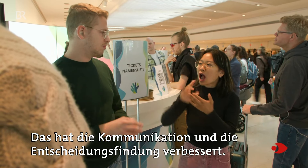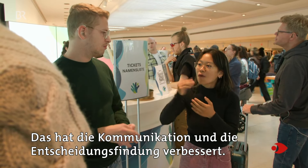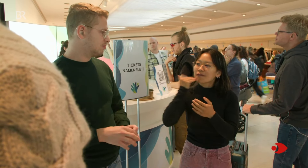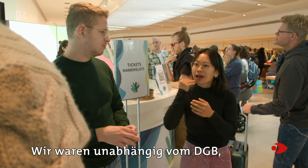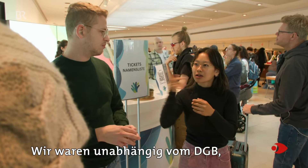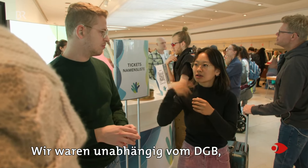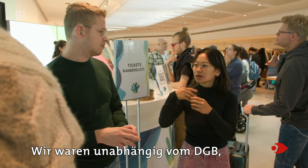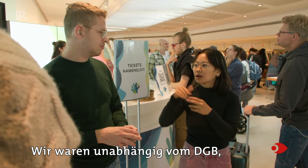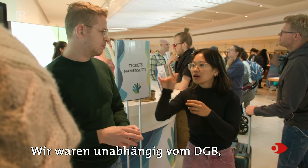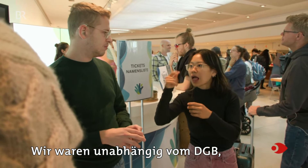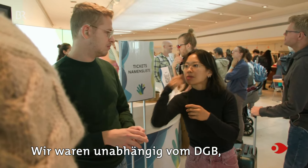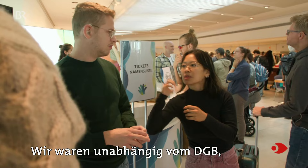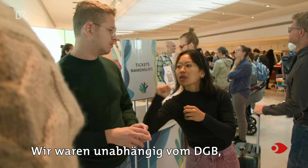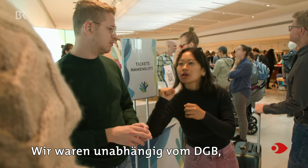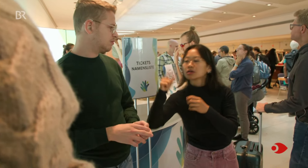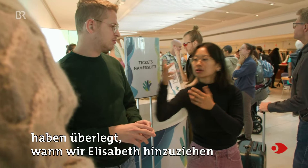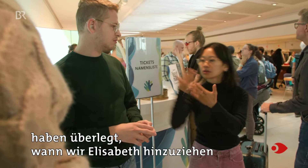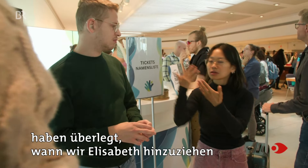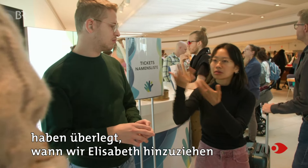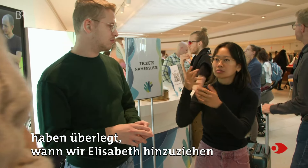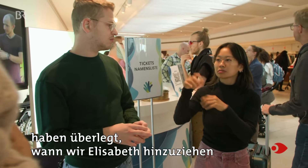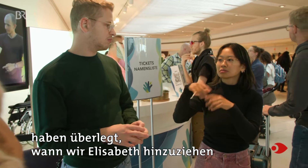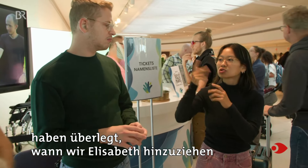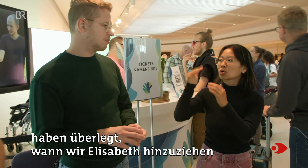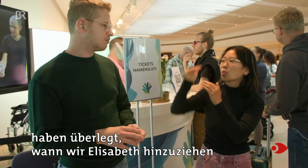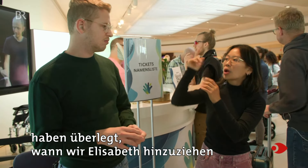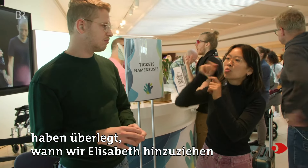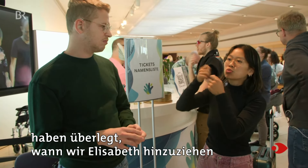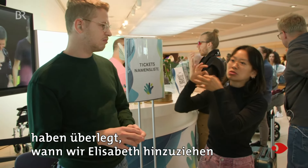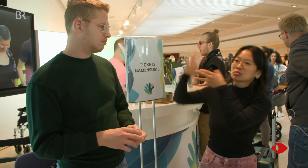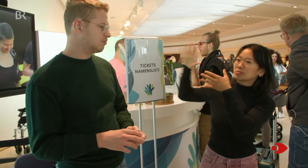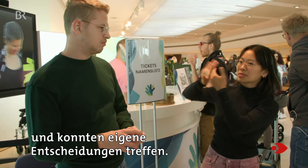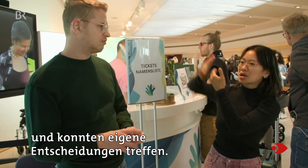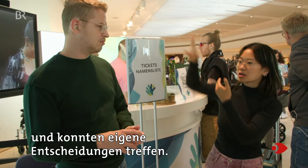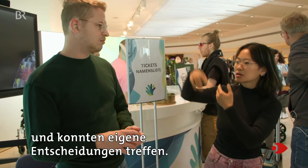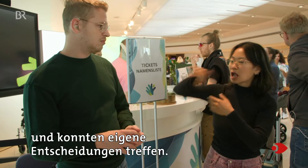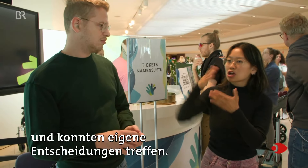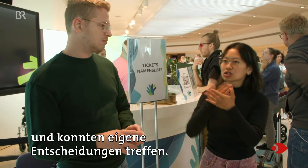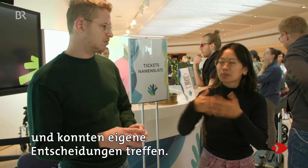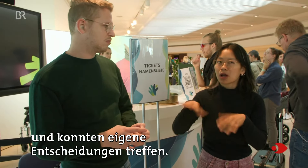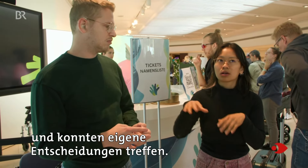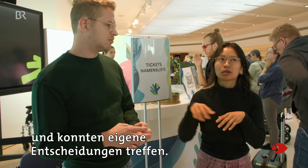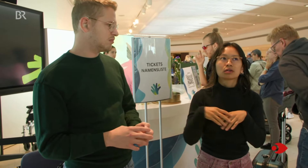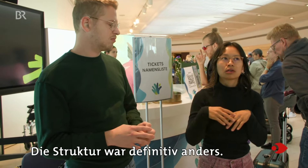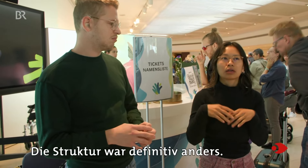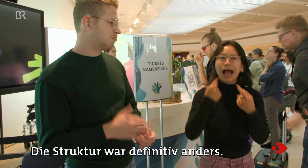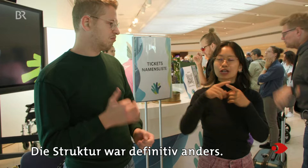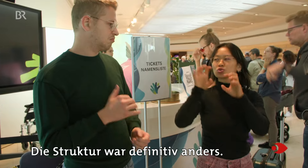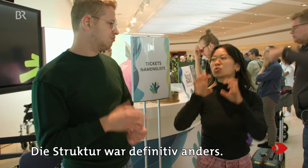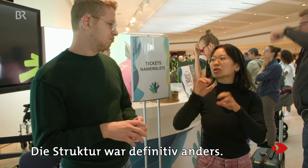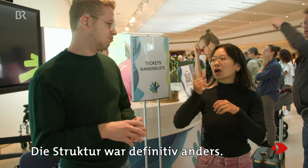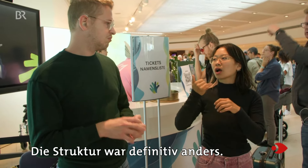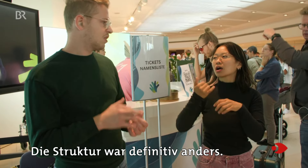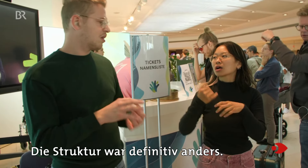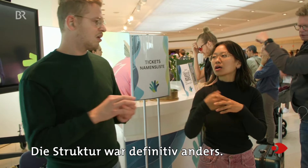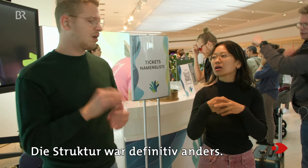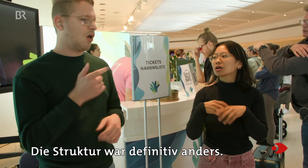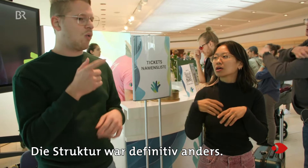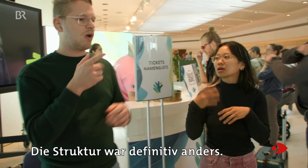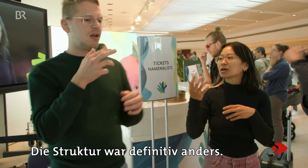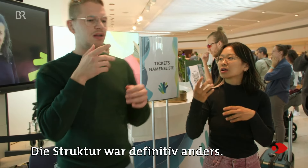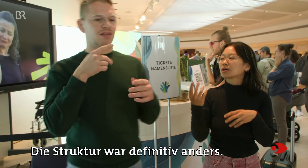Entscheidungsfindung verbessert. Wir waren unabhängig vom DGB, haben überlegt, wann wir Elisabeth hinzuziehen und konnten eigene Entscheidungen treffen. Die Struktur war definitiv